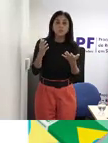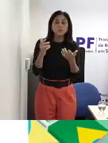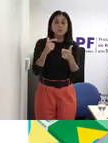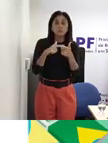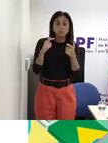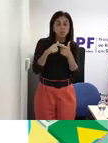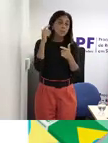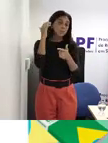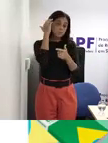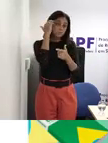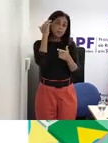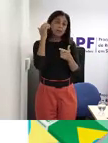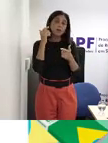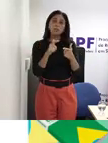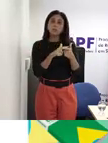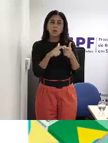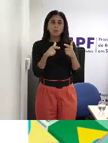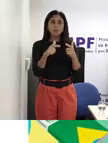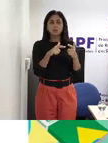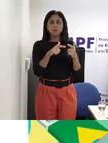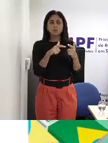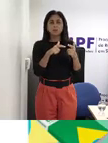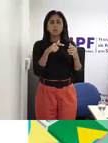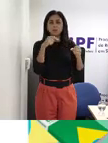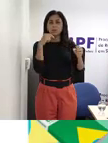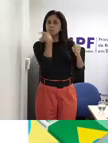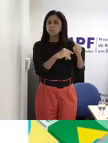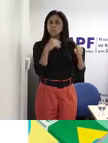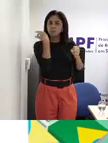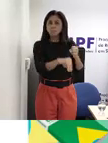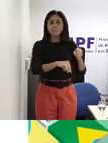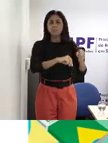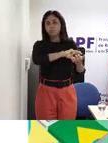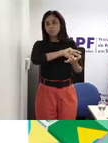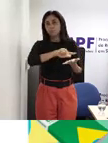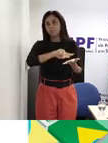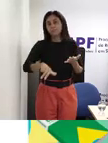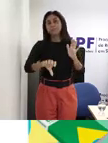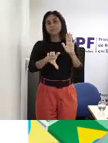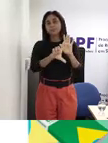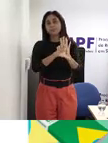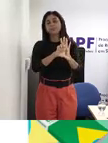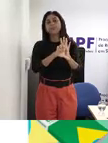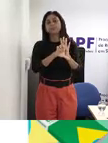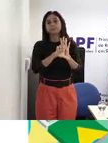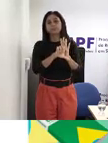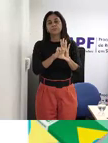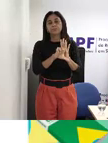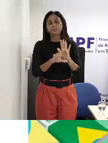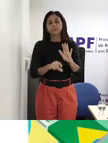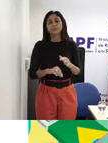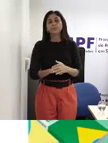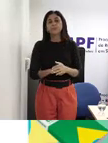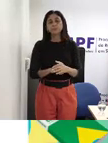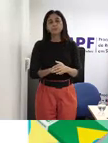ou tratamento negligente maus tratos ou exploração inclusive o abuso sexual e temos nossas